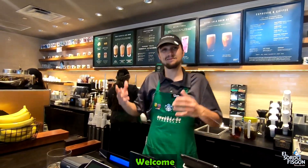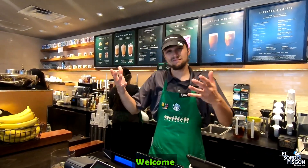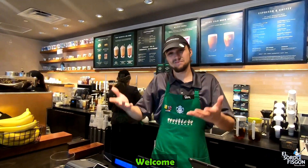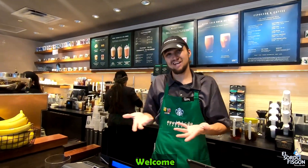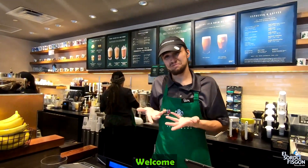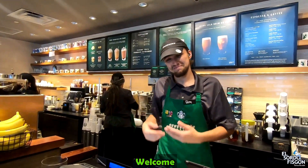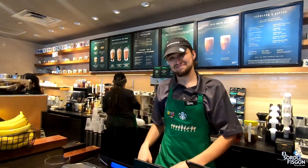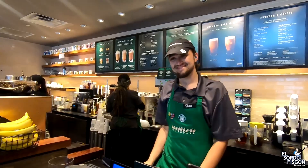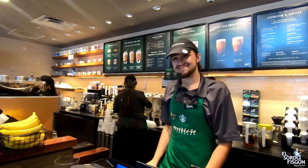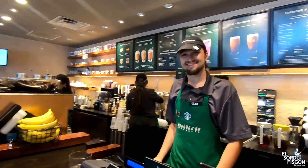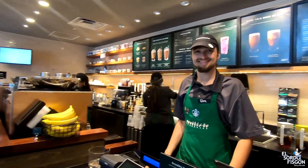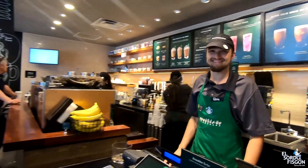Welcome.